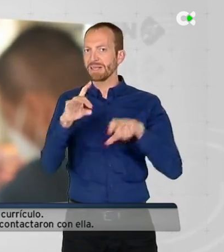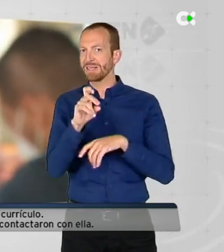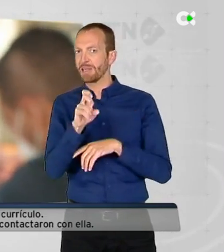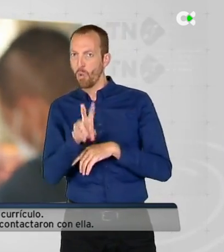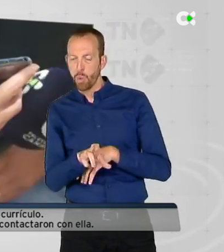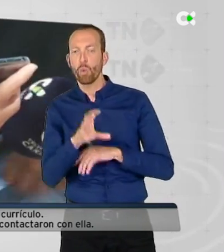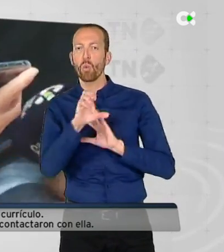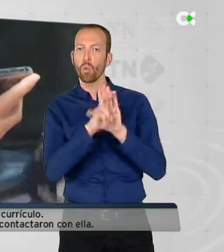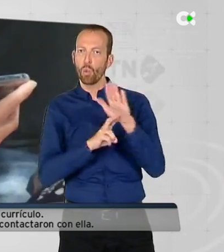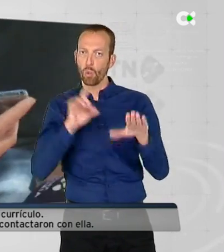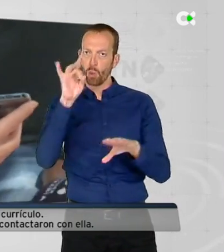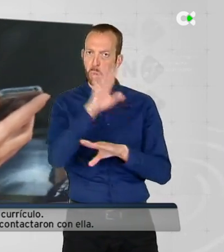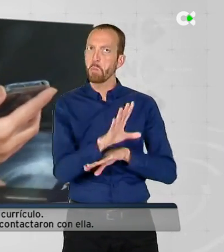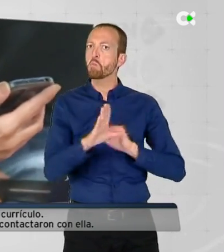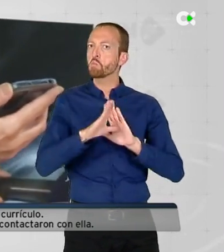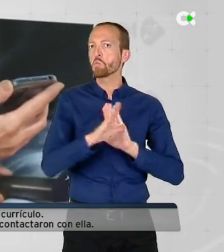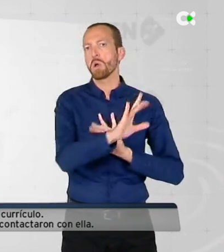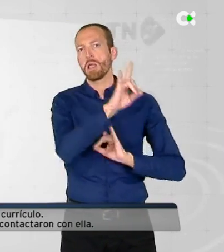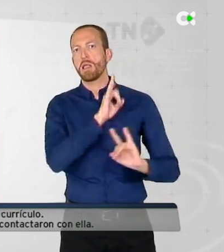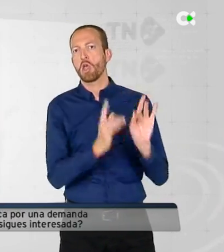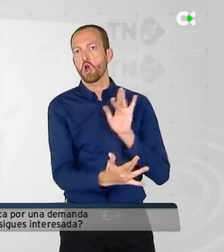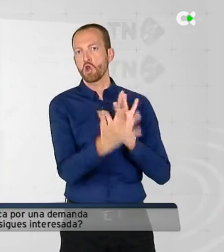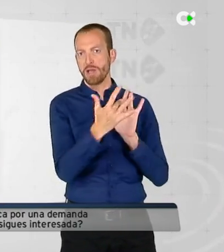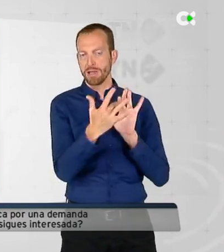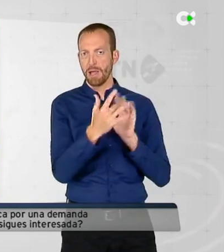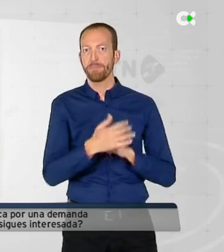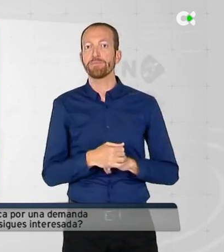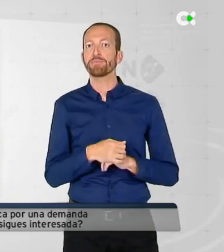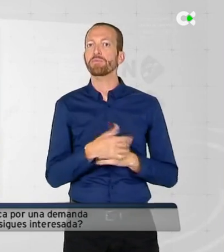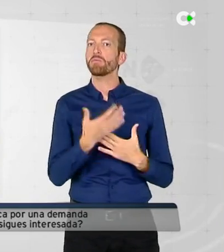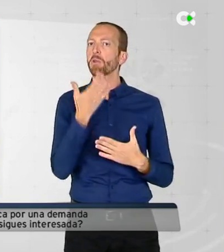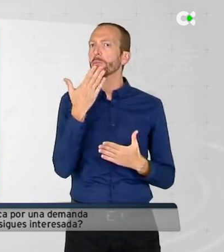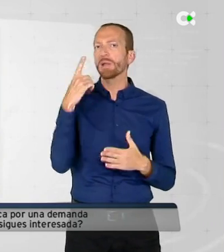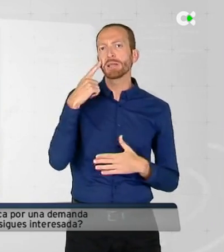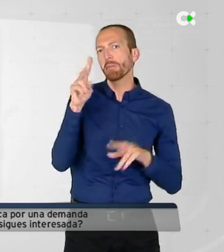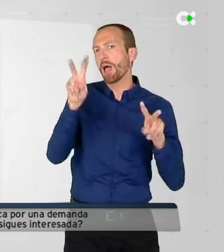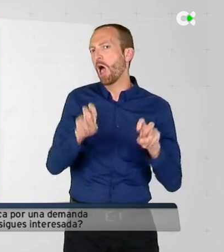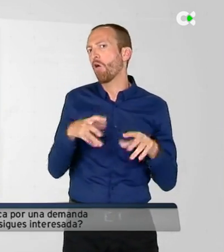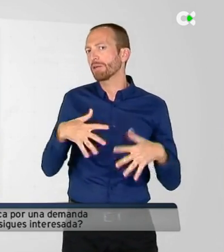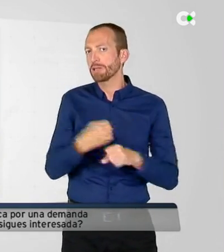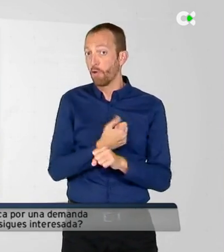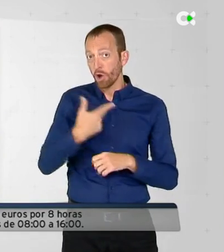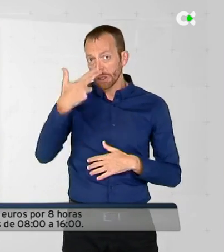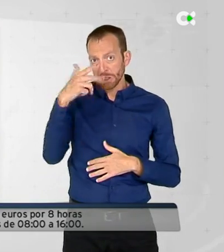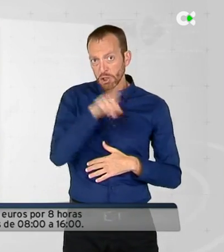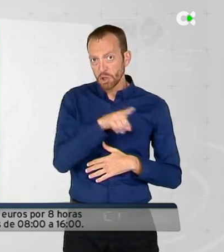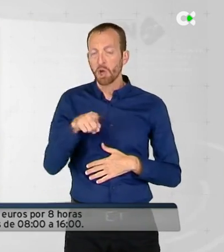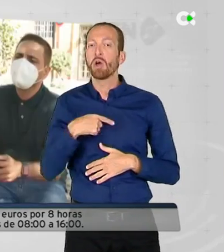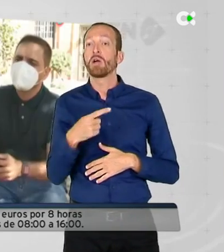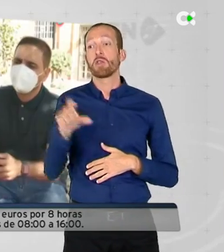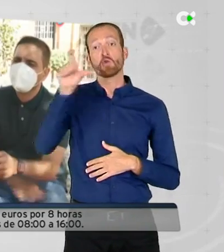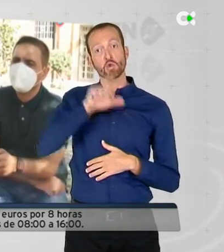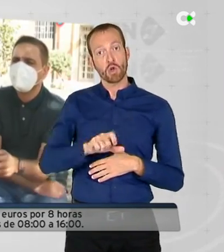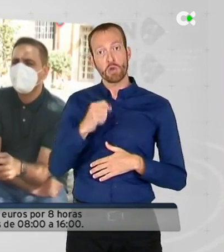currículum y a las pocas horas contactaron con ella. Soy Fran, de Logística. Por una demanda de empleo tuya, ¿sigues interesada? Me ofrecía 1.200